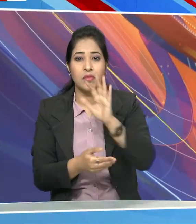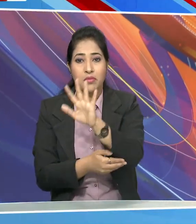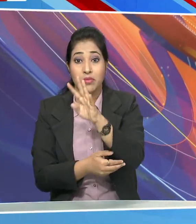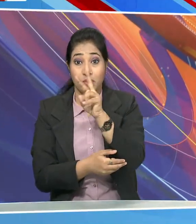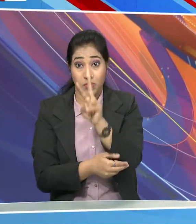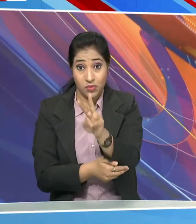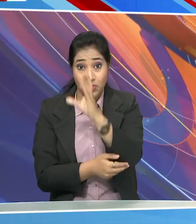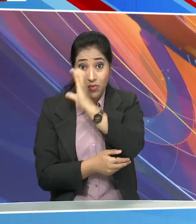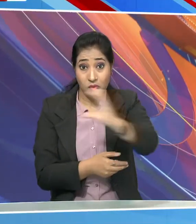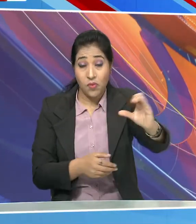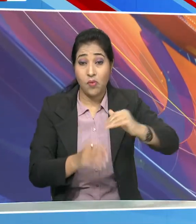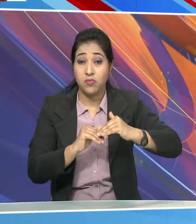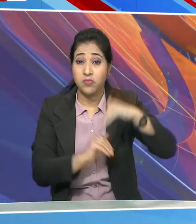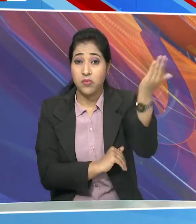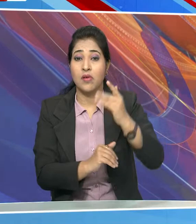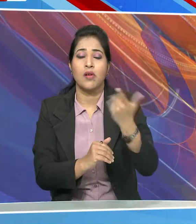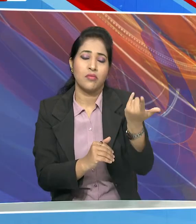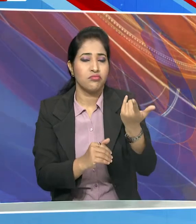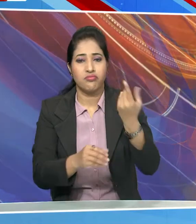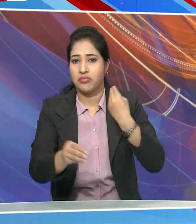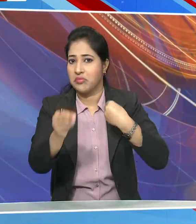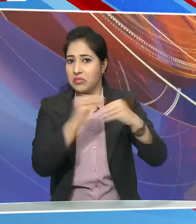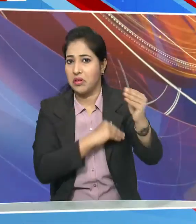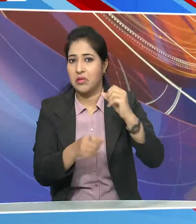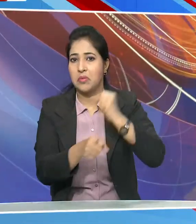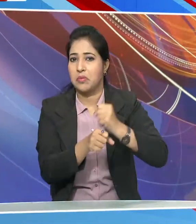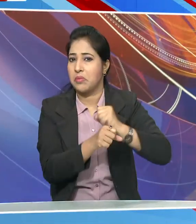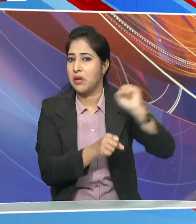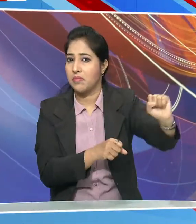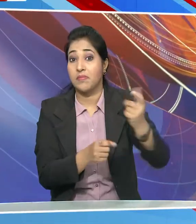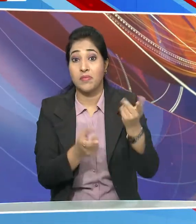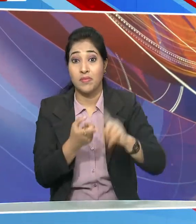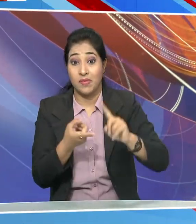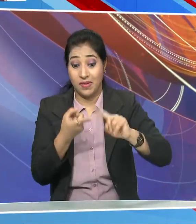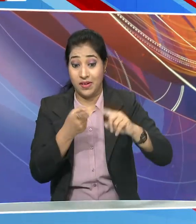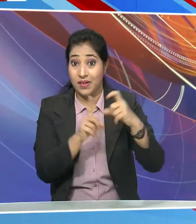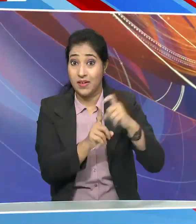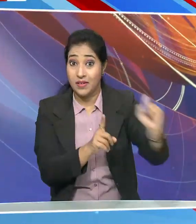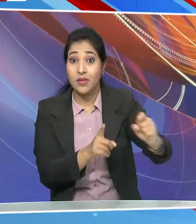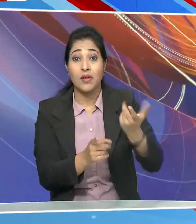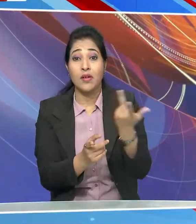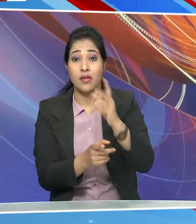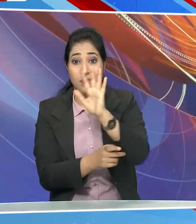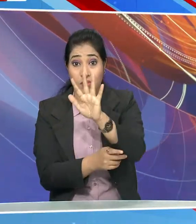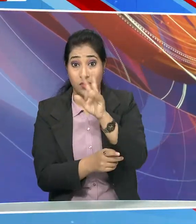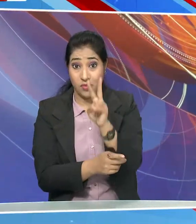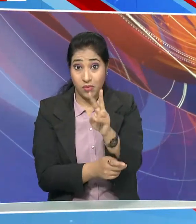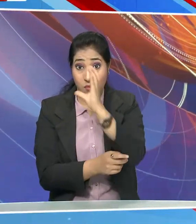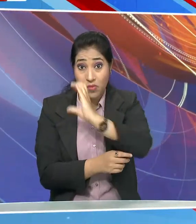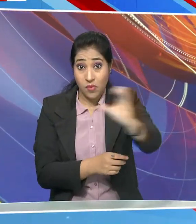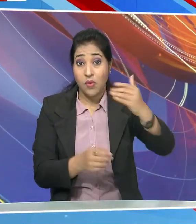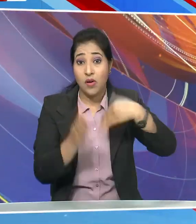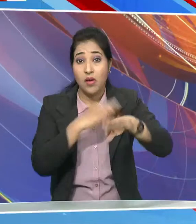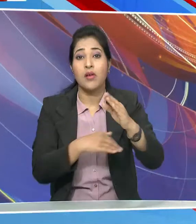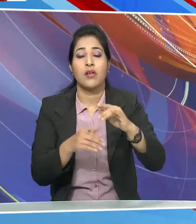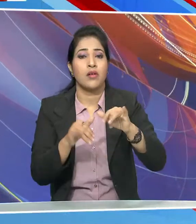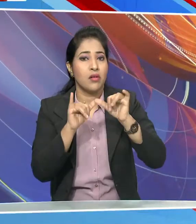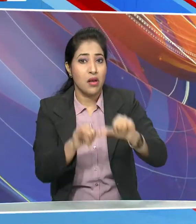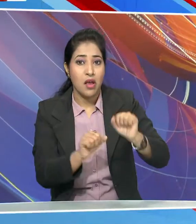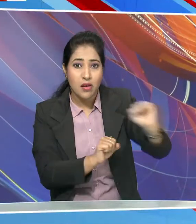से अधिक की संपत्ति कुर्ग की है एड के मुताबिक इस 52 करोड़ की चल और अचल संपत्ति में 7 करोड़